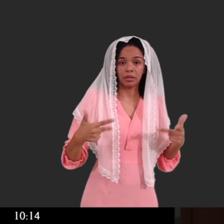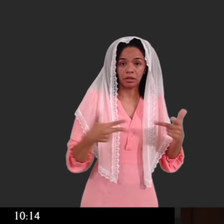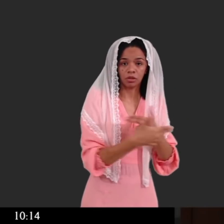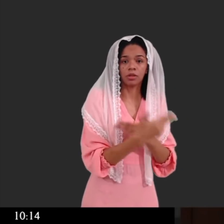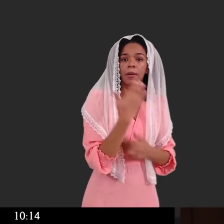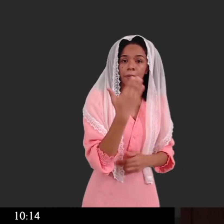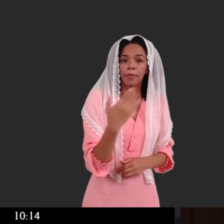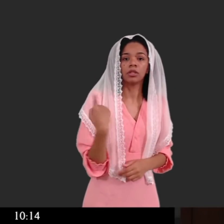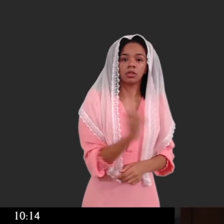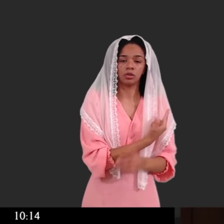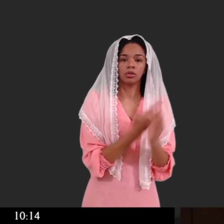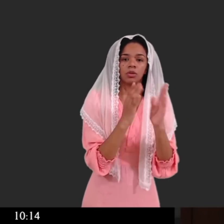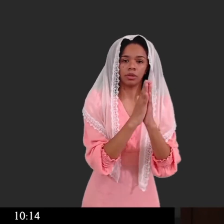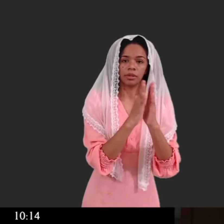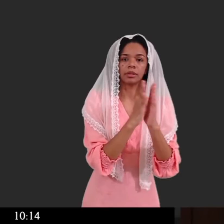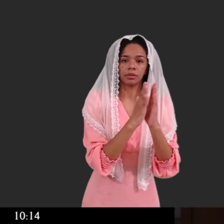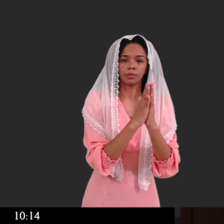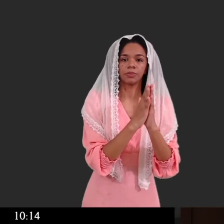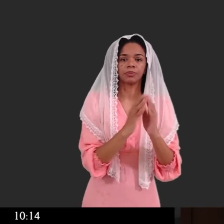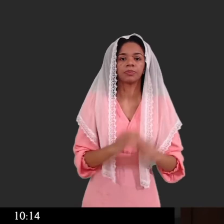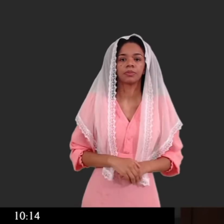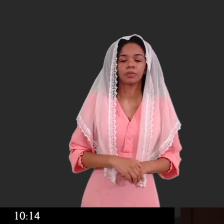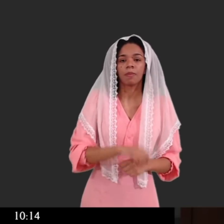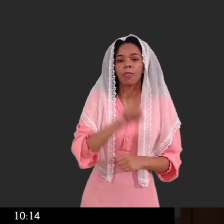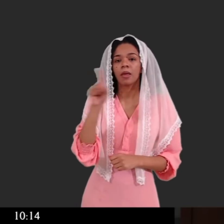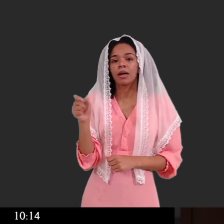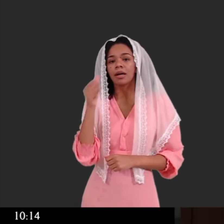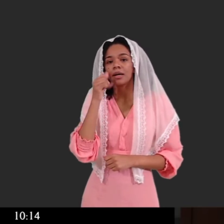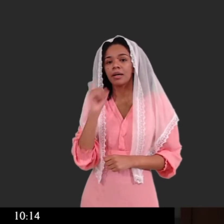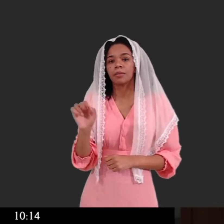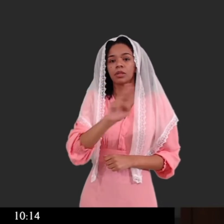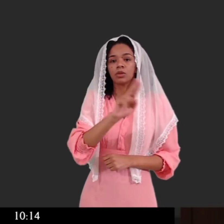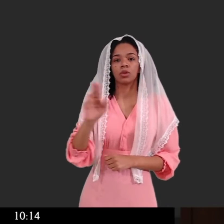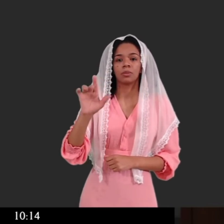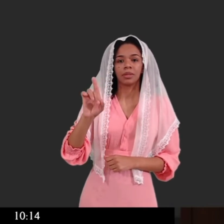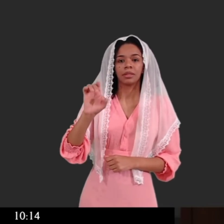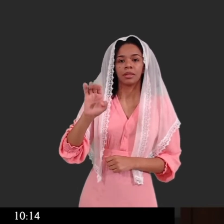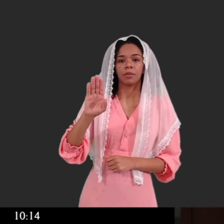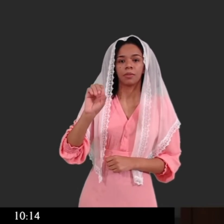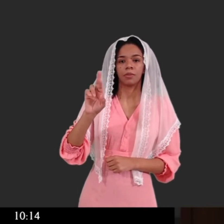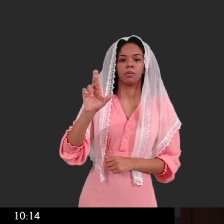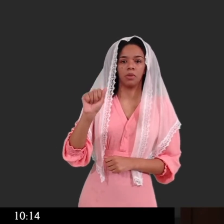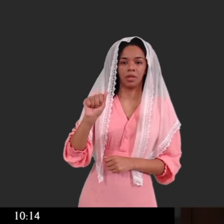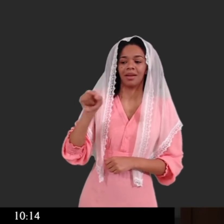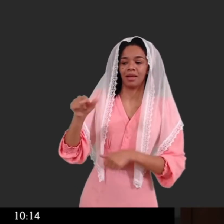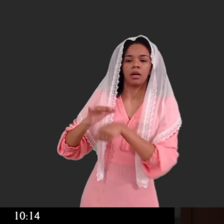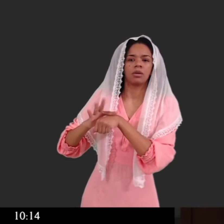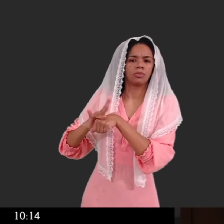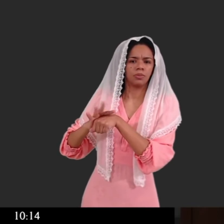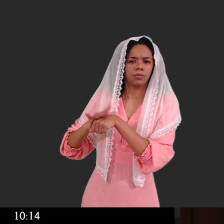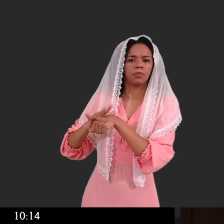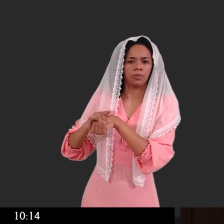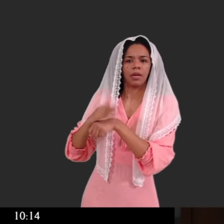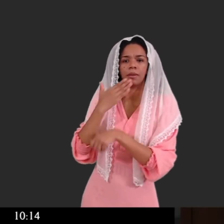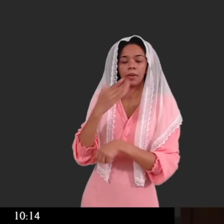as orações, igualmente. Irmã Débora Fabiana Machado, de Itapira, está enferma e pede